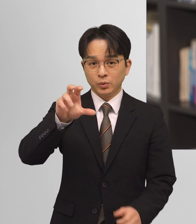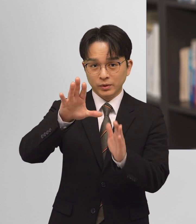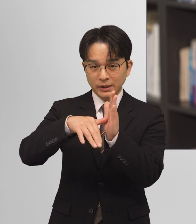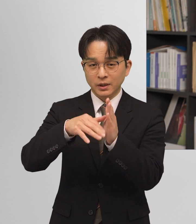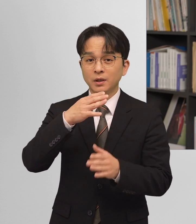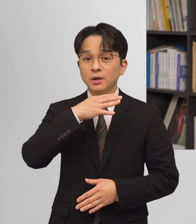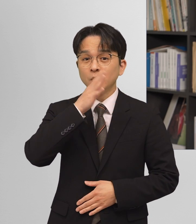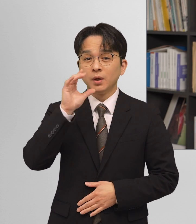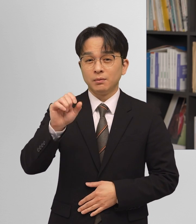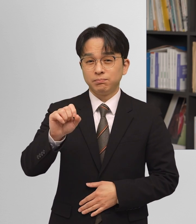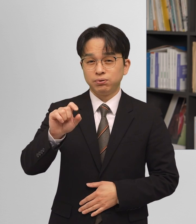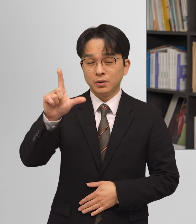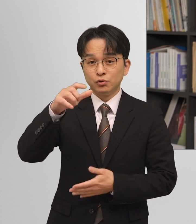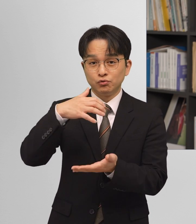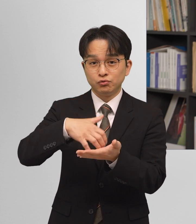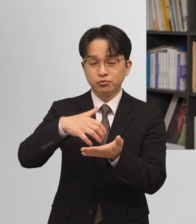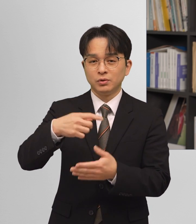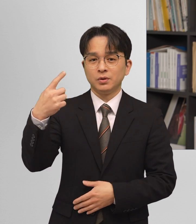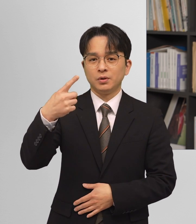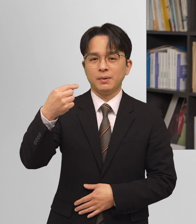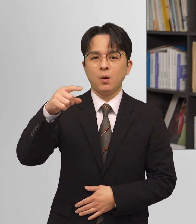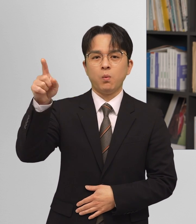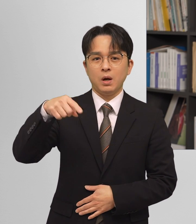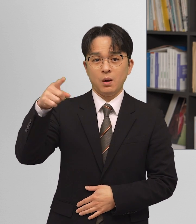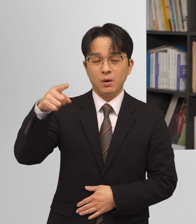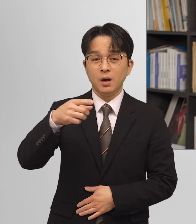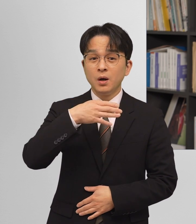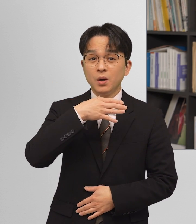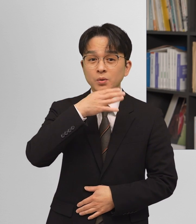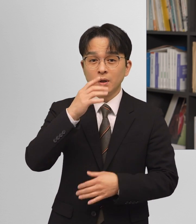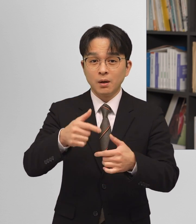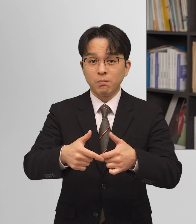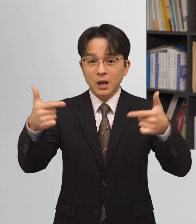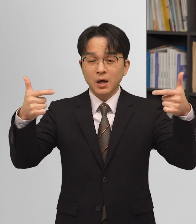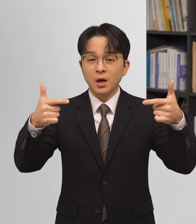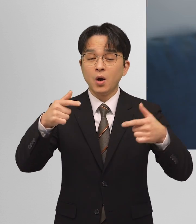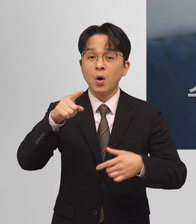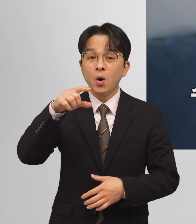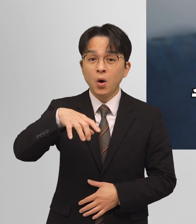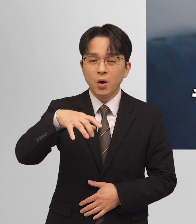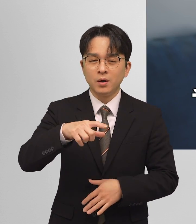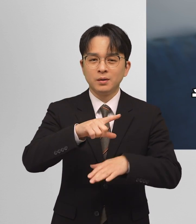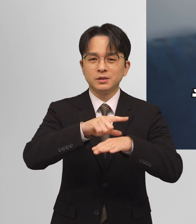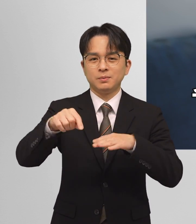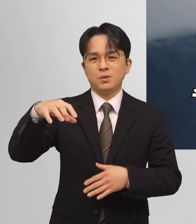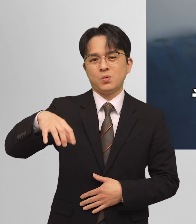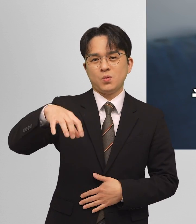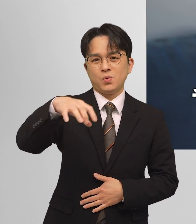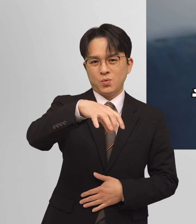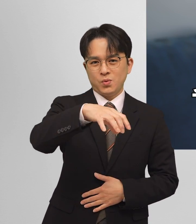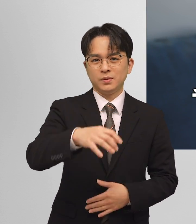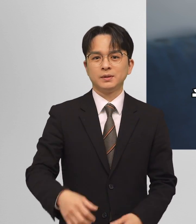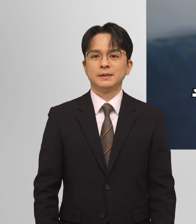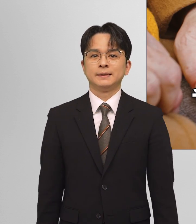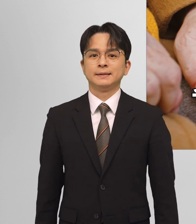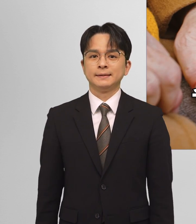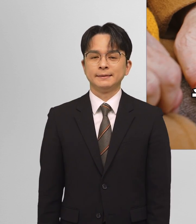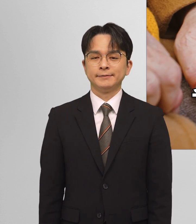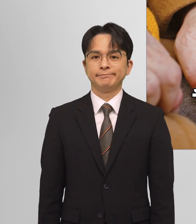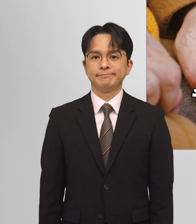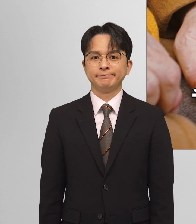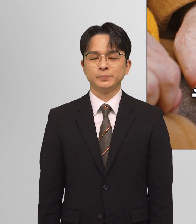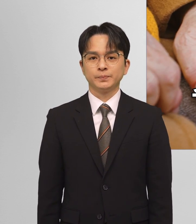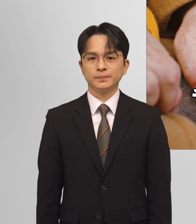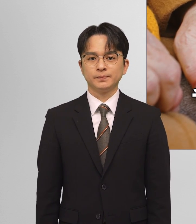2025년이 되면 어르신 인구가 1000만 명을 넘는 초고령 사회가 되는데요. 지방은 이제 수도권에 비해서 급속도로